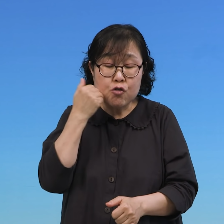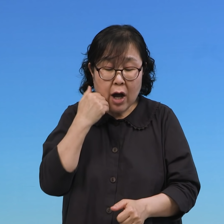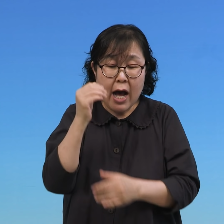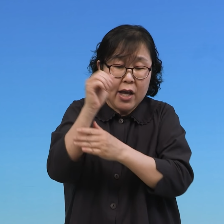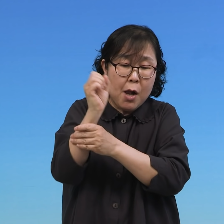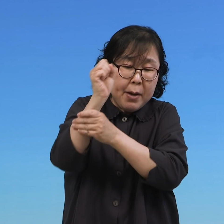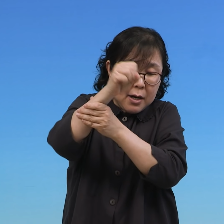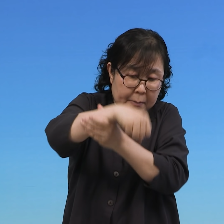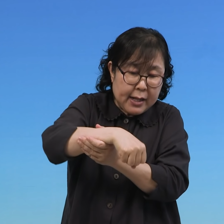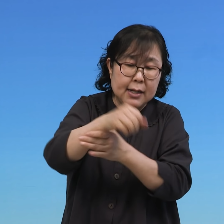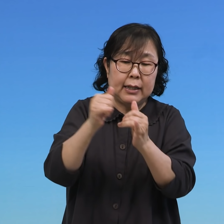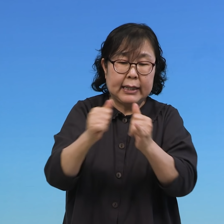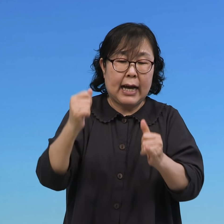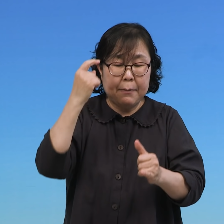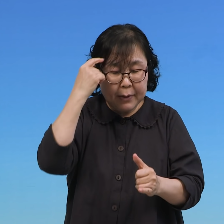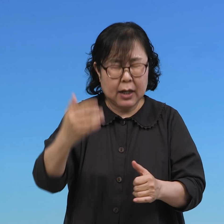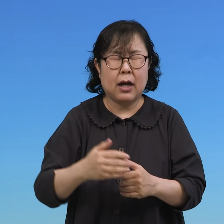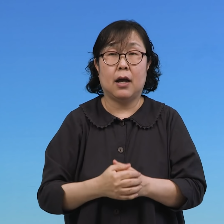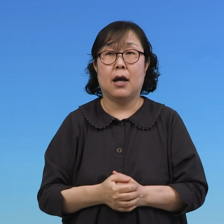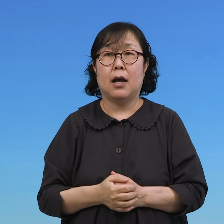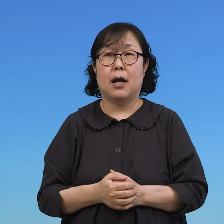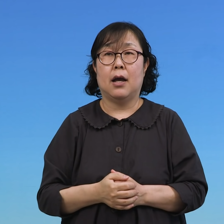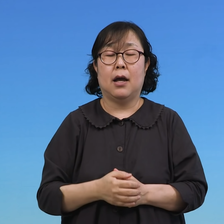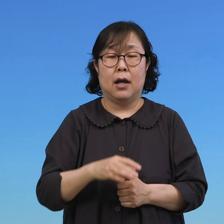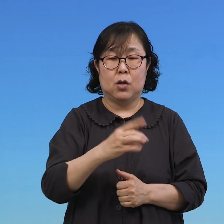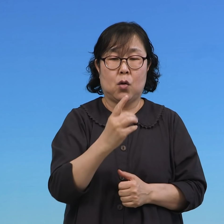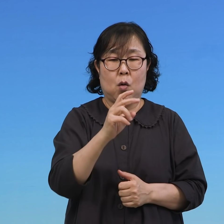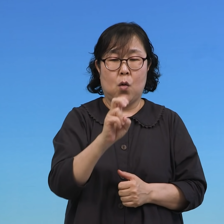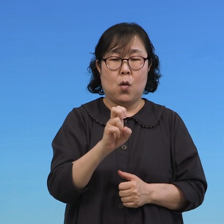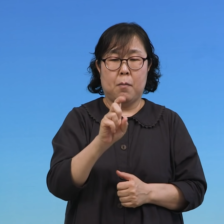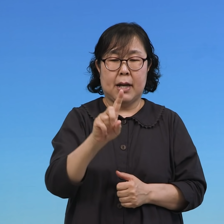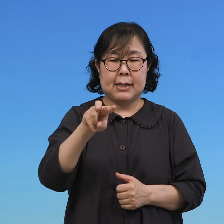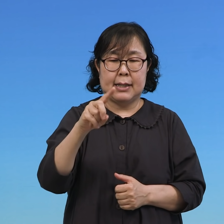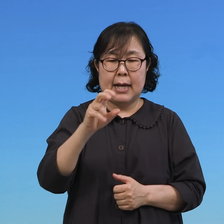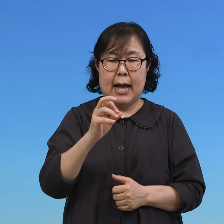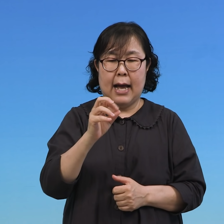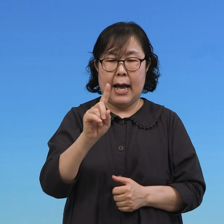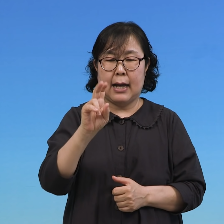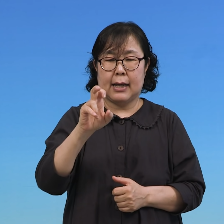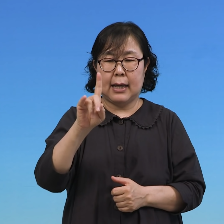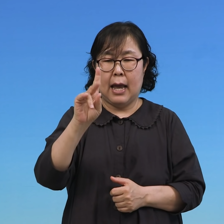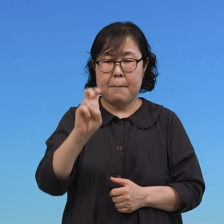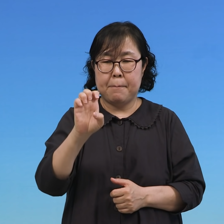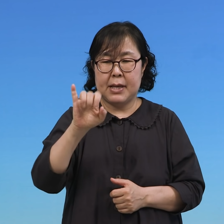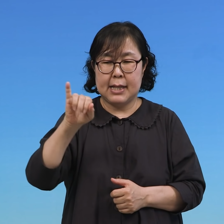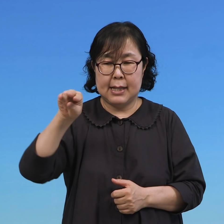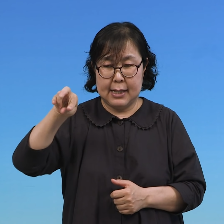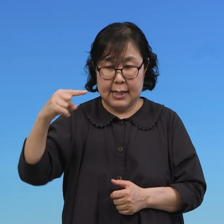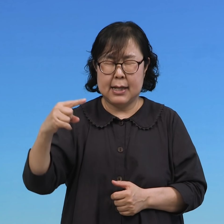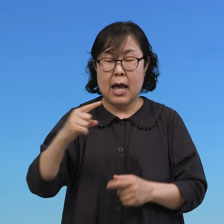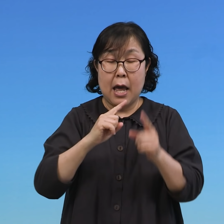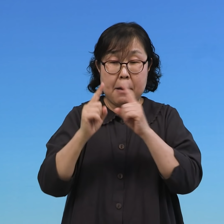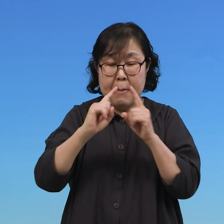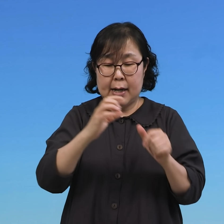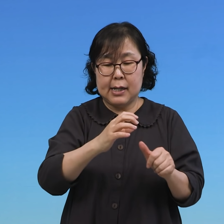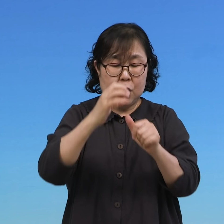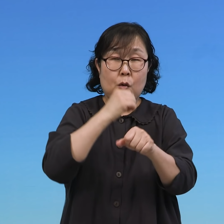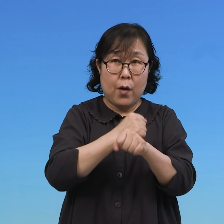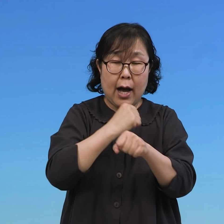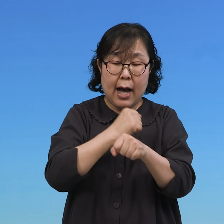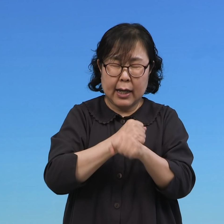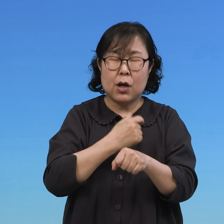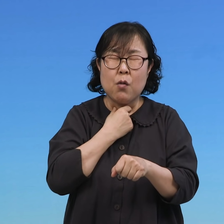열매를 맺는 그리스도인인가? 오늘 여러분, 이런 의미에서 저는 토마스 아캠피스, 그리스도를 본받으라는 책을 쓰신 분이죠. 이분의